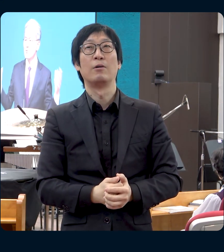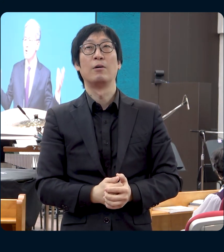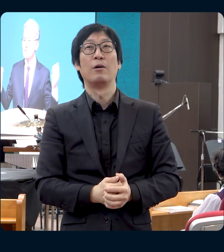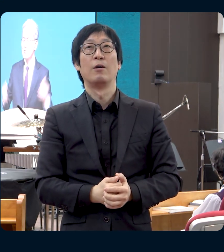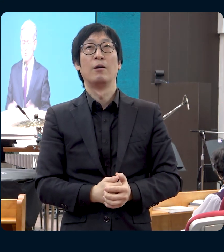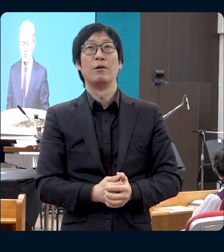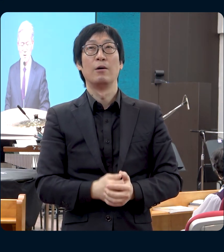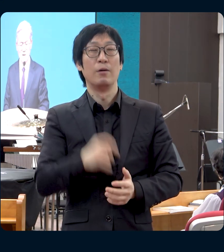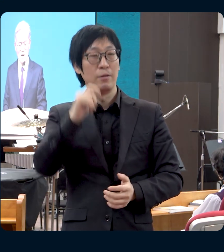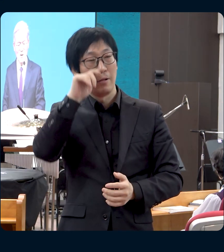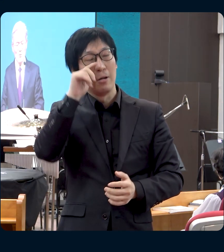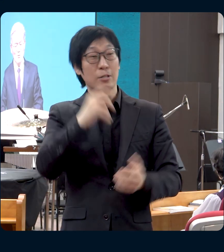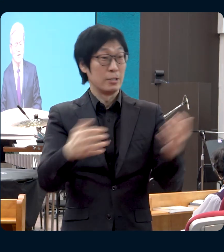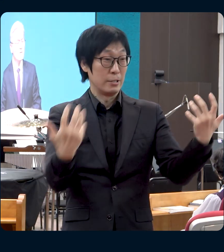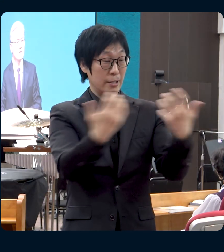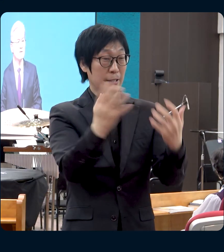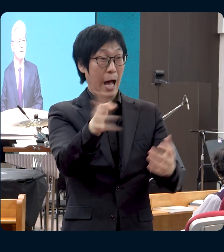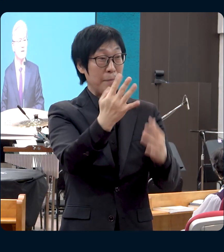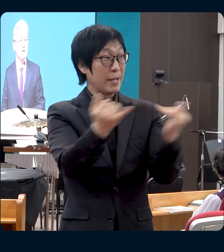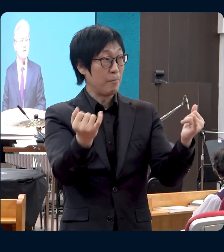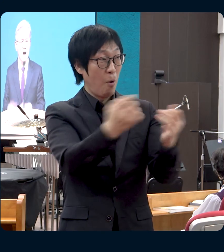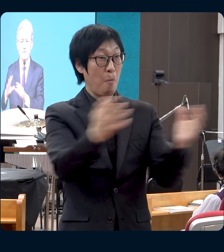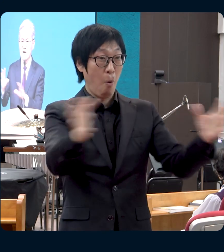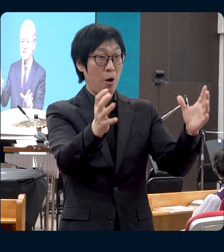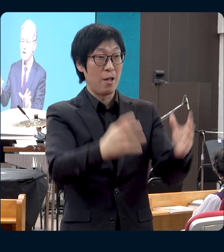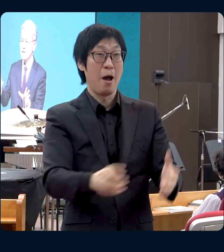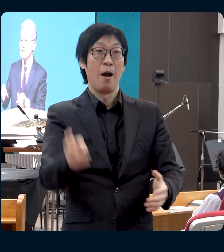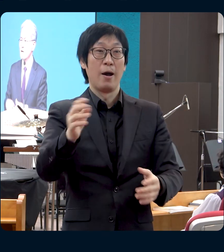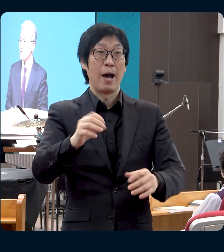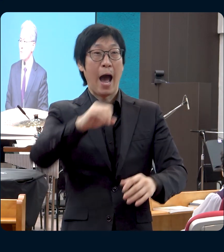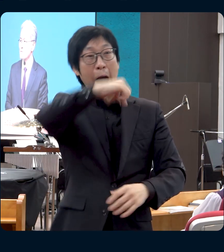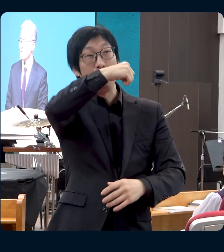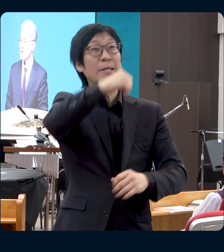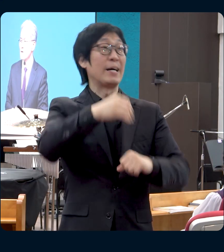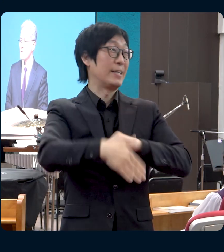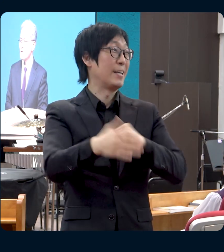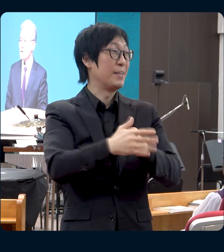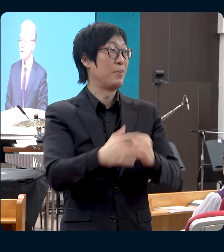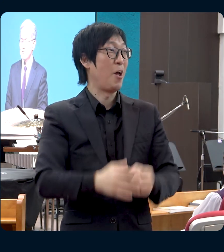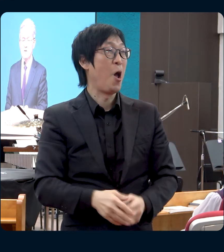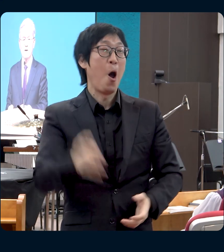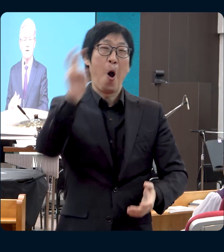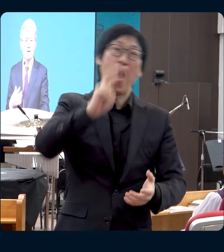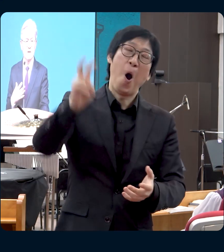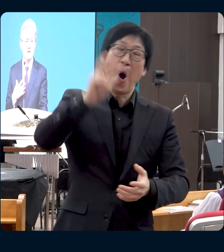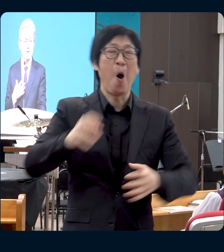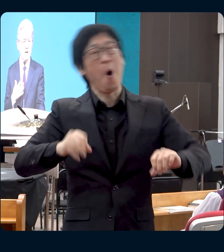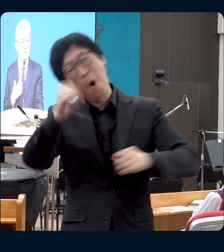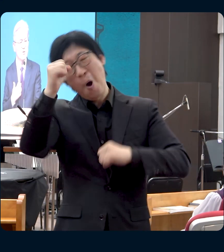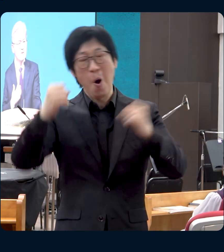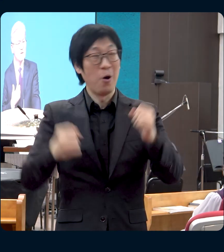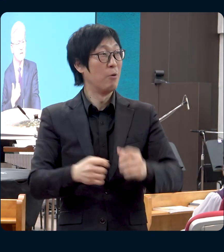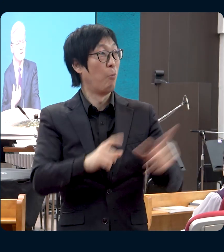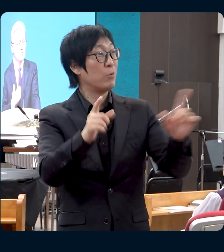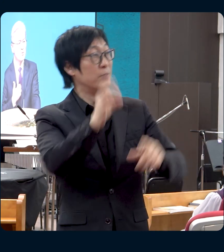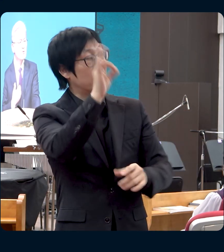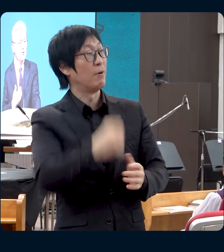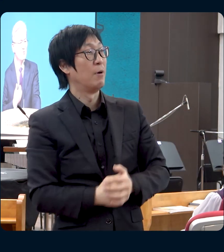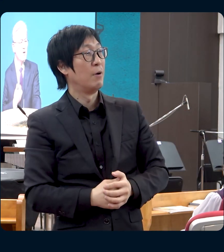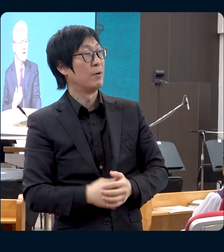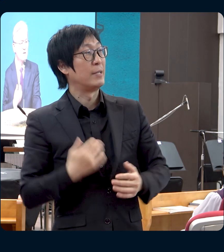얼마나 또 열정적으로 찬양하고 예배하는지. 이 아프리카 스타일 있잖아요. 그런데 제가 물론